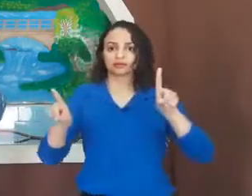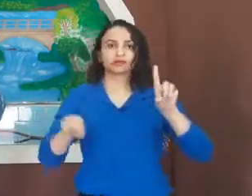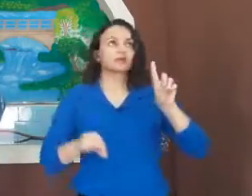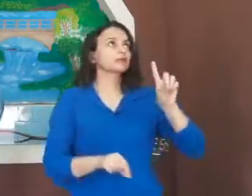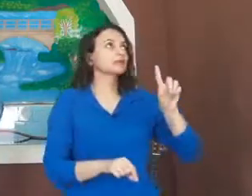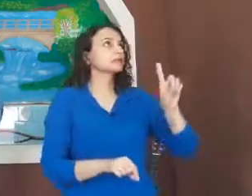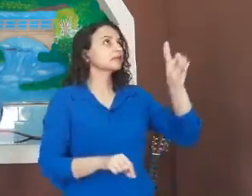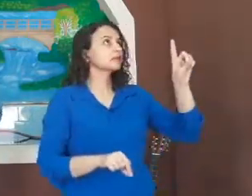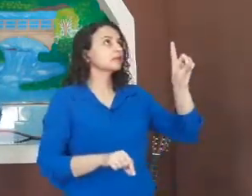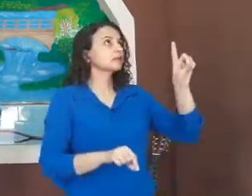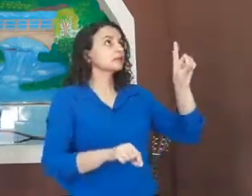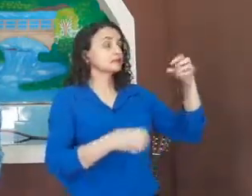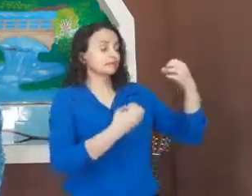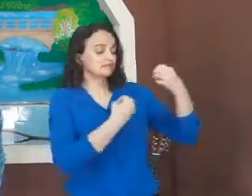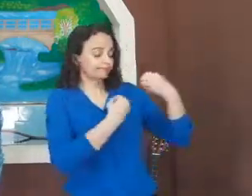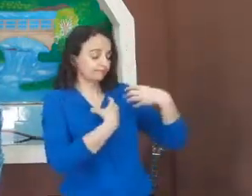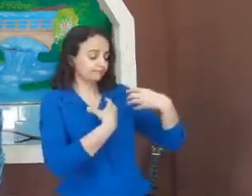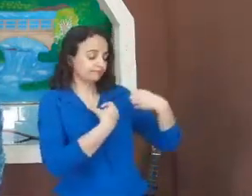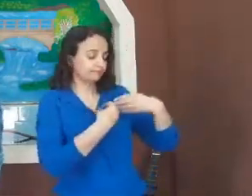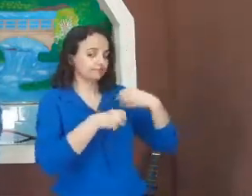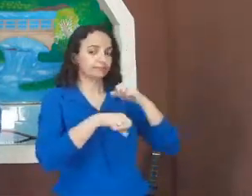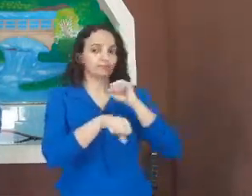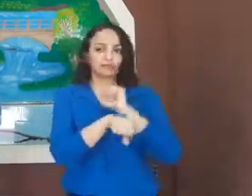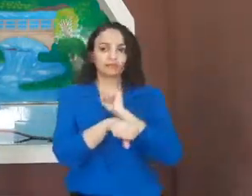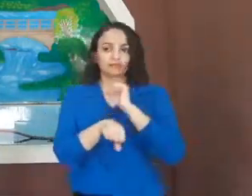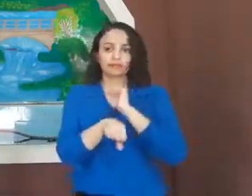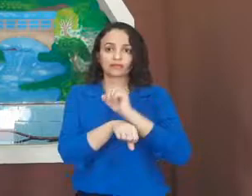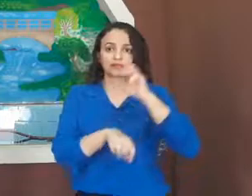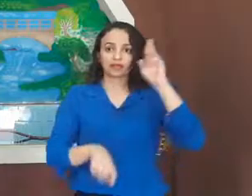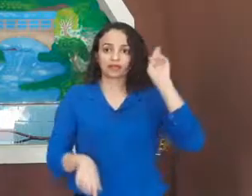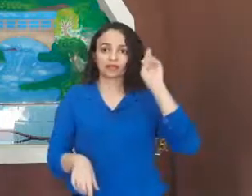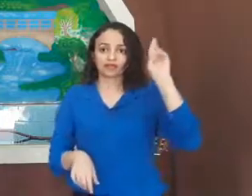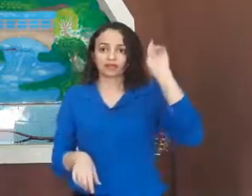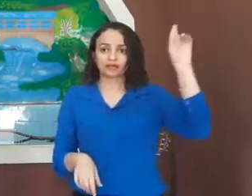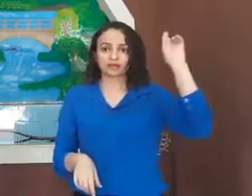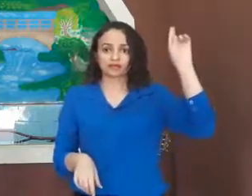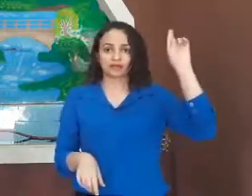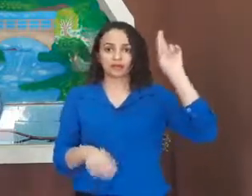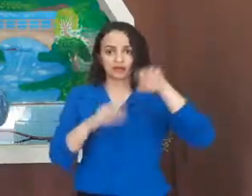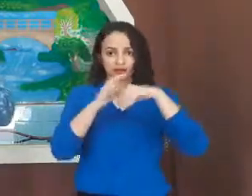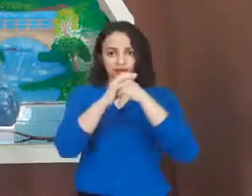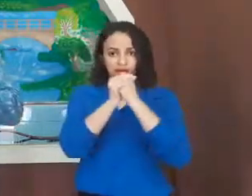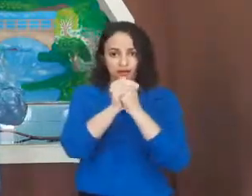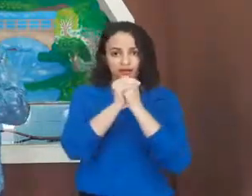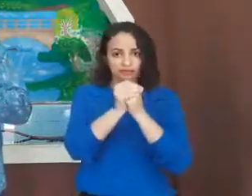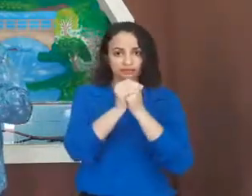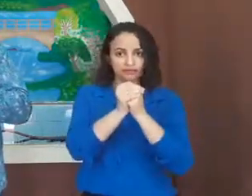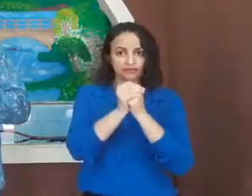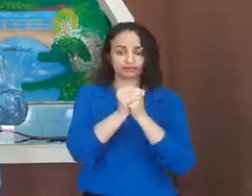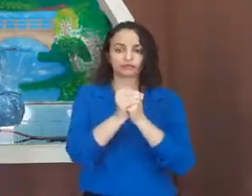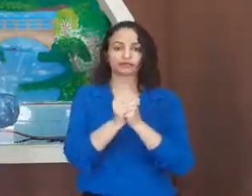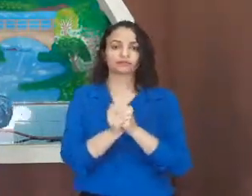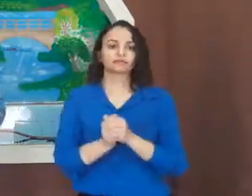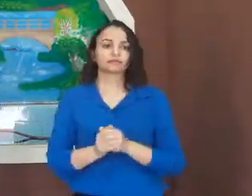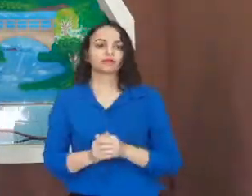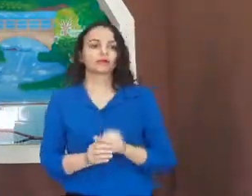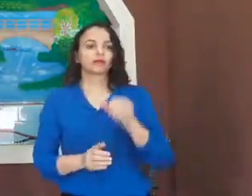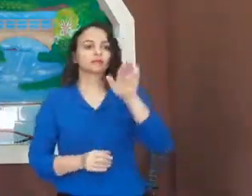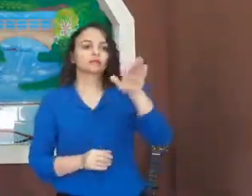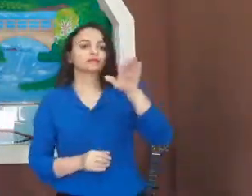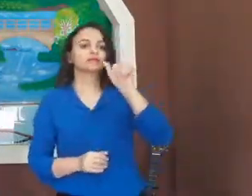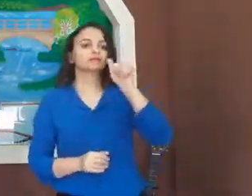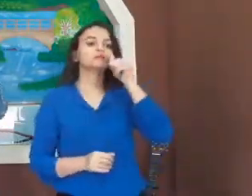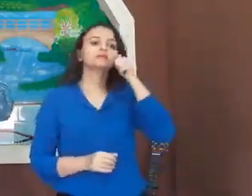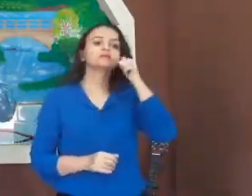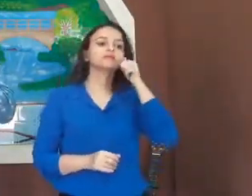a esperar no Senhor. Queria convidar a irmã Nair, se pudesse vir aqui à frente, fazer uma